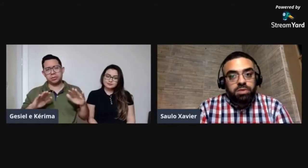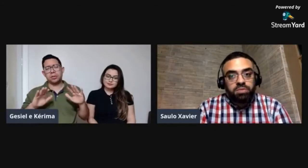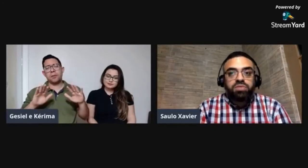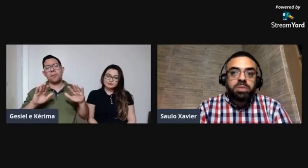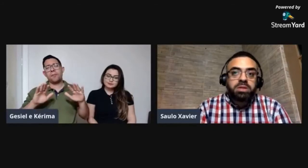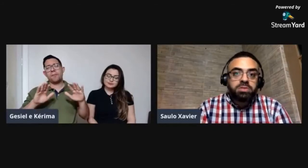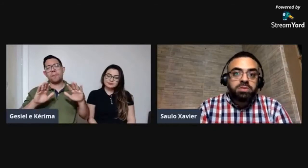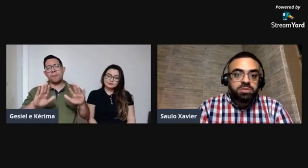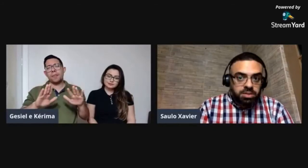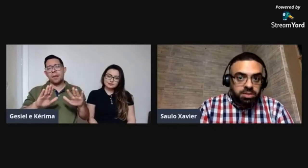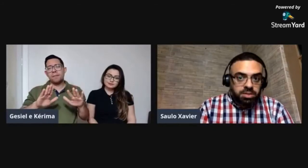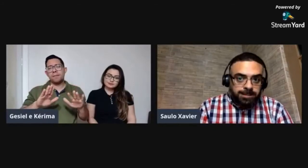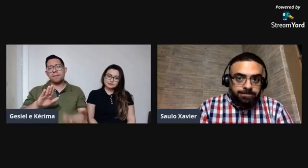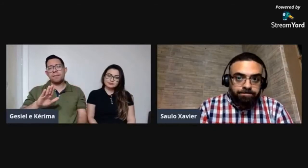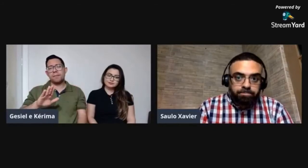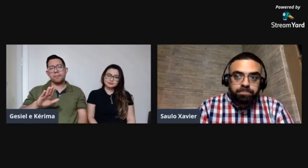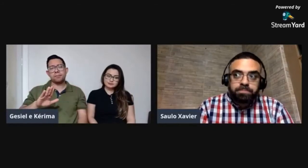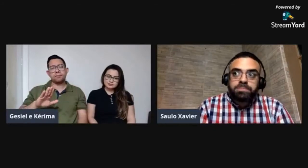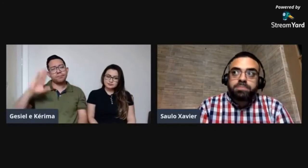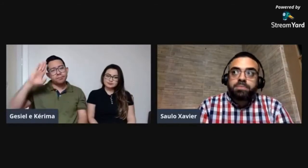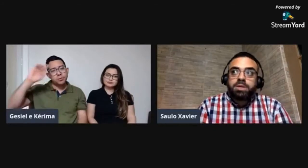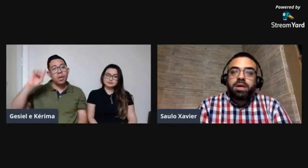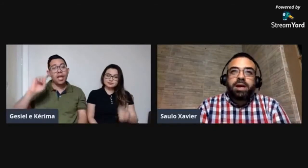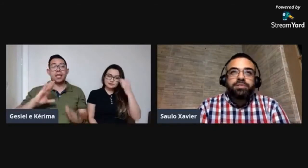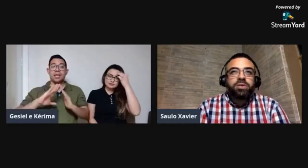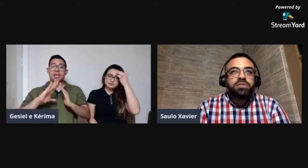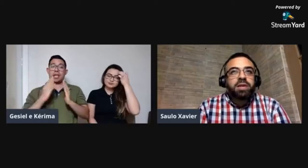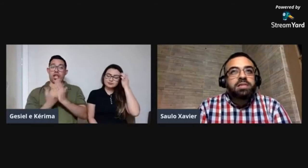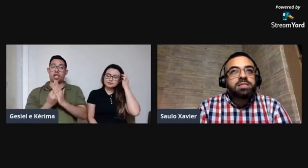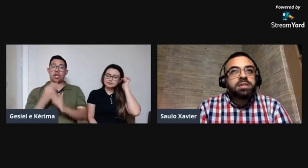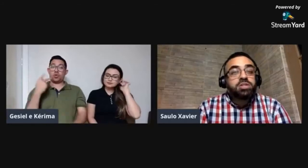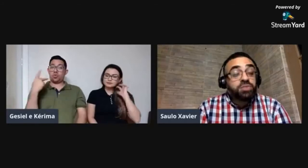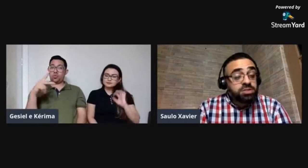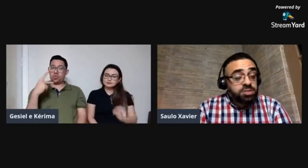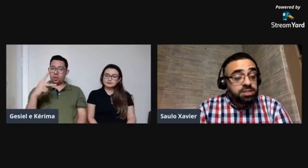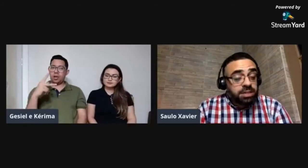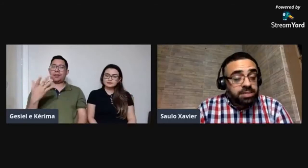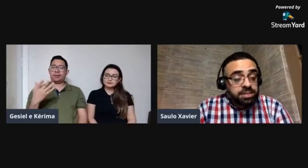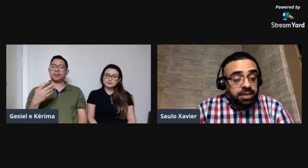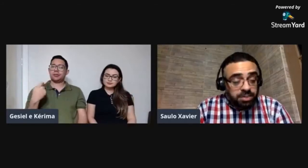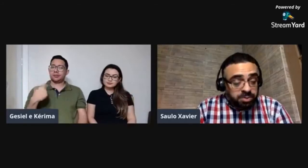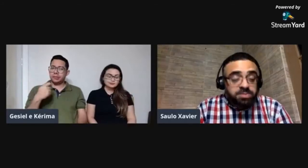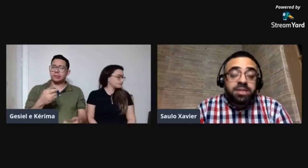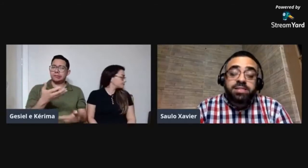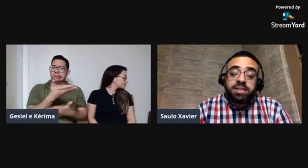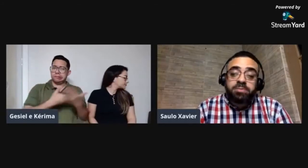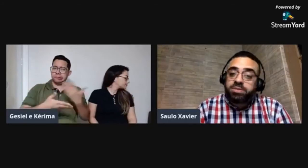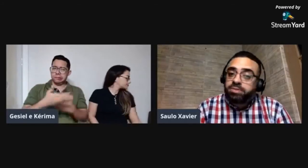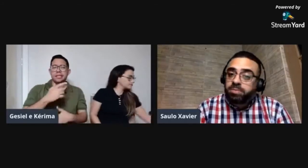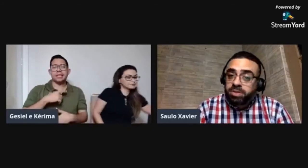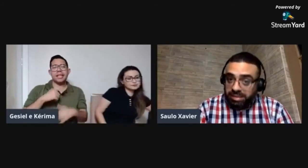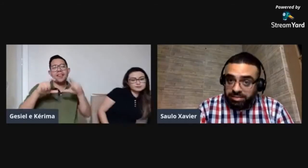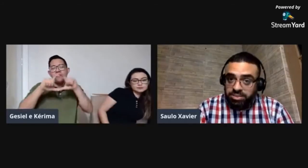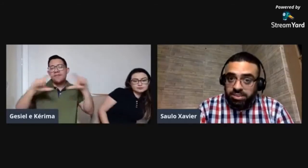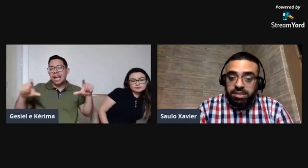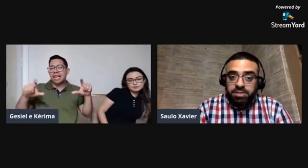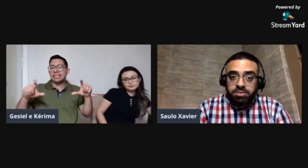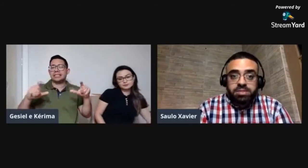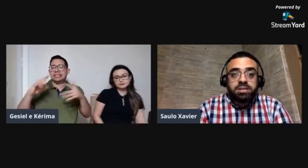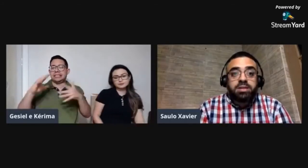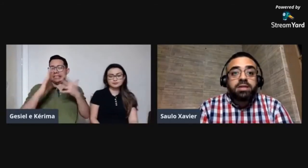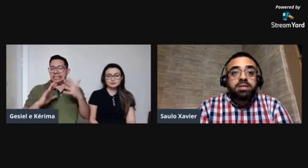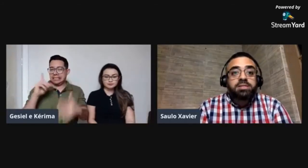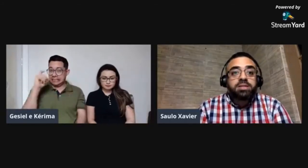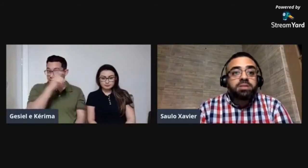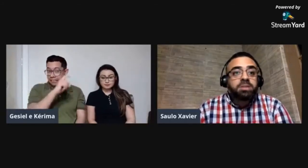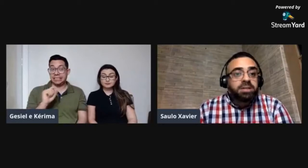seu envolvimento com a sua igreja local. Aí vem uma frase que é difícil de sinalizar em Libras, mas ela é muito importante, aquela